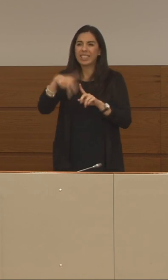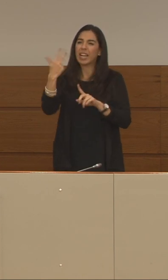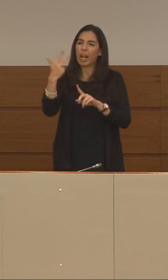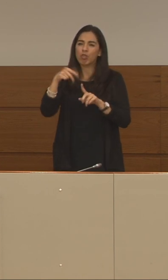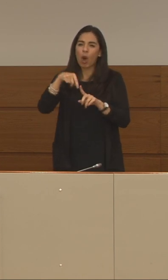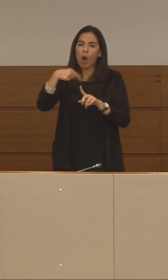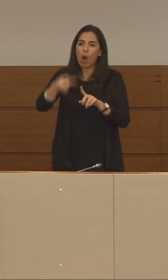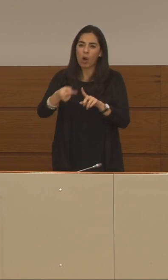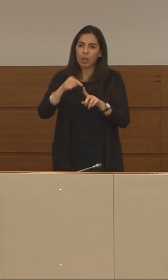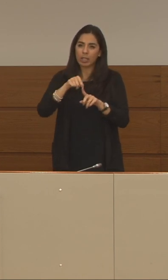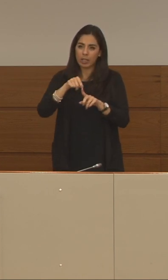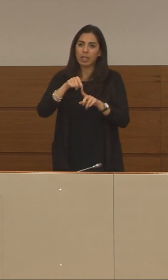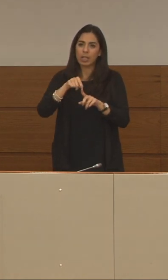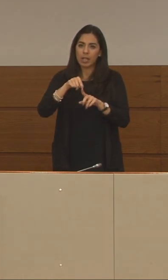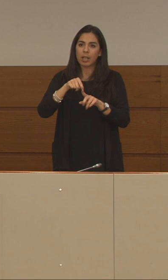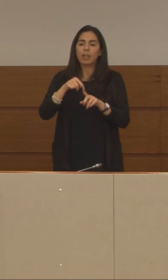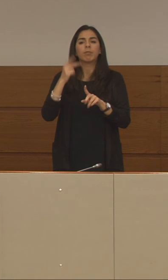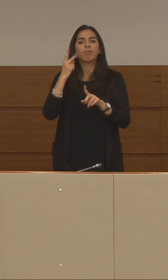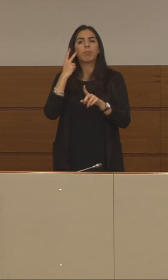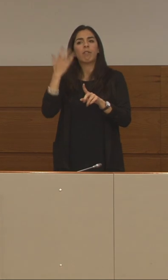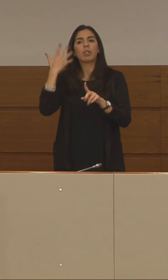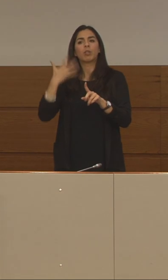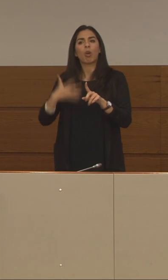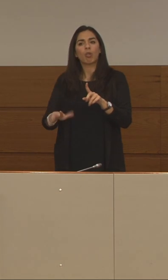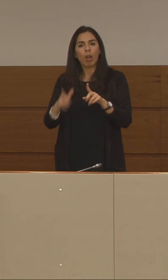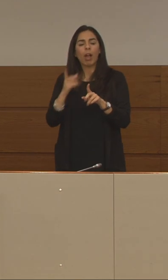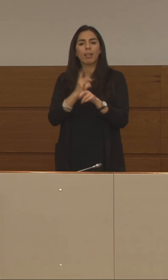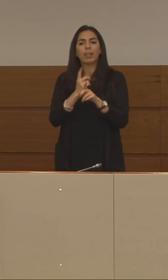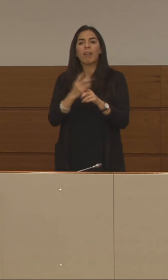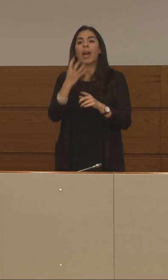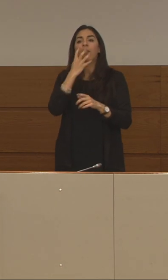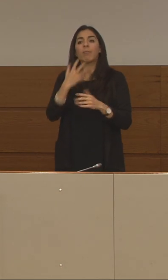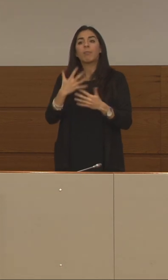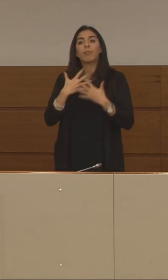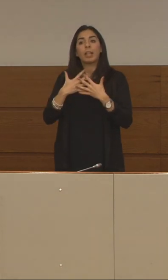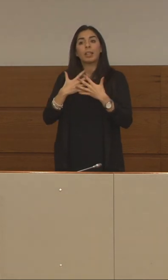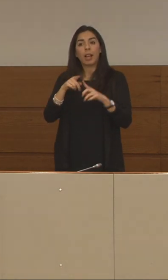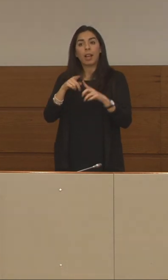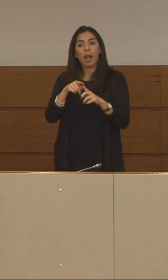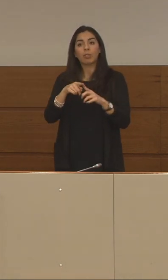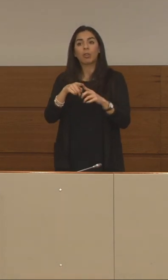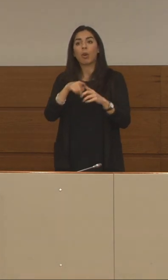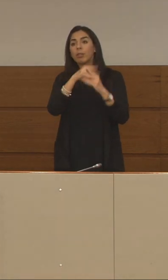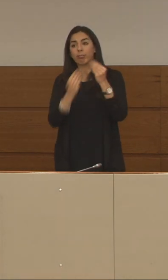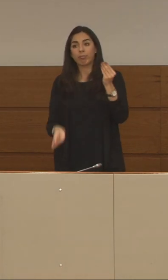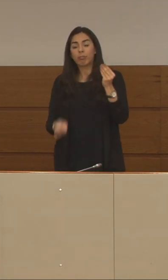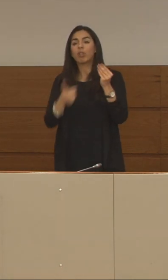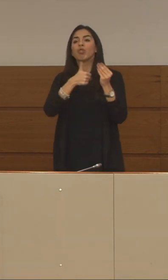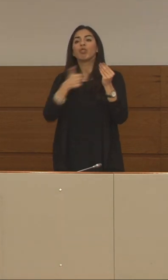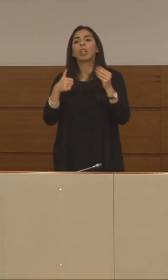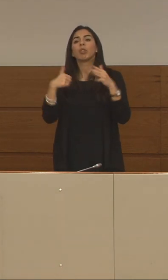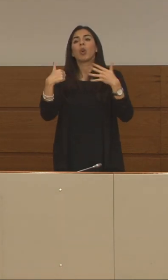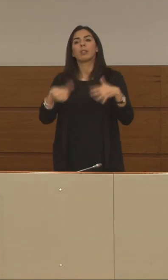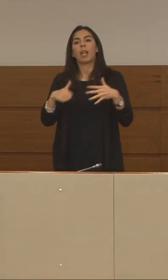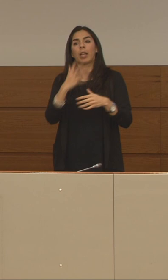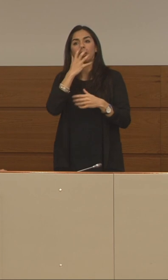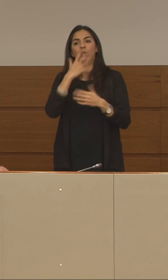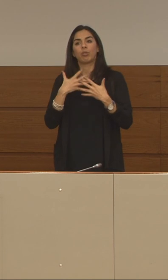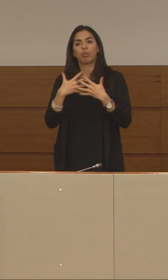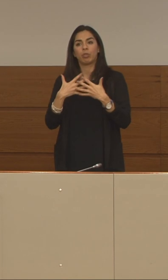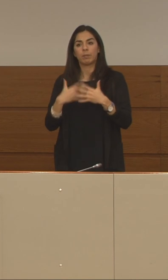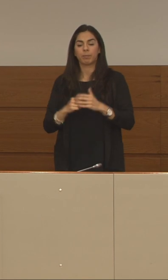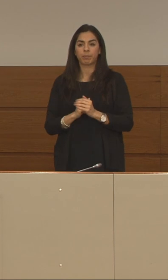ulteriori consegne per quanto riguarda i ventilatori respiratori di il numero di 116 sulle